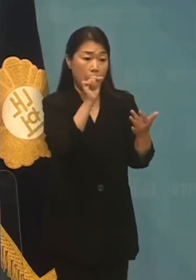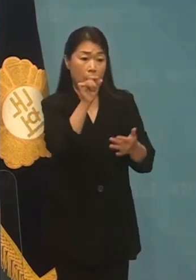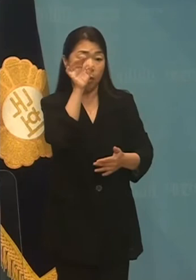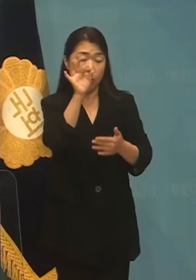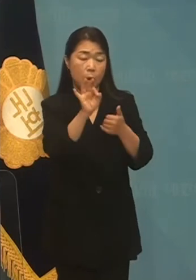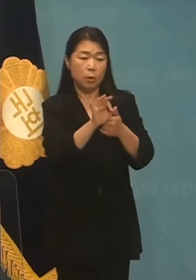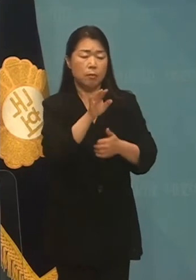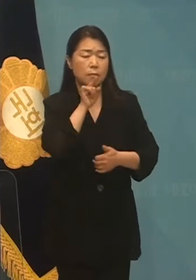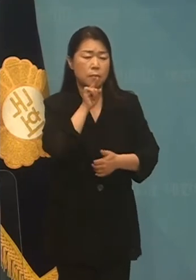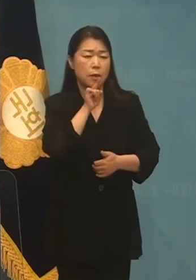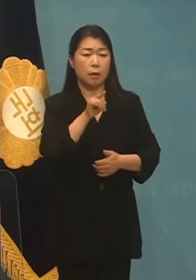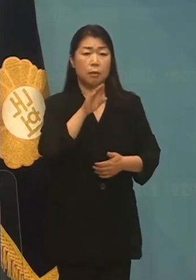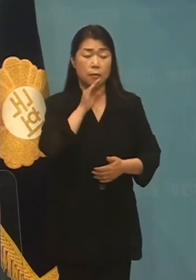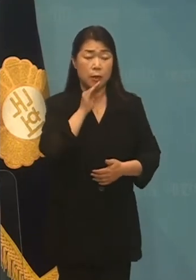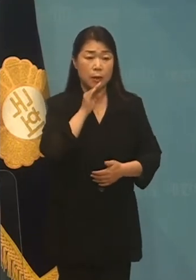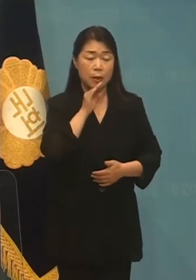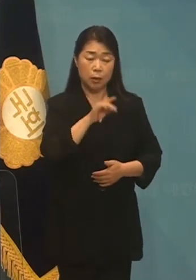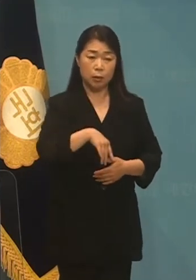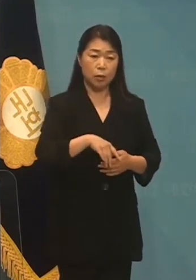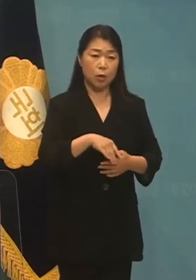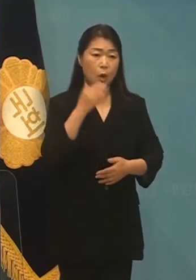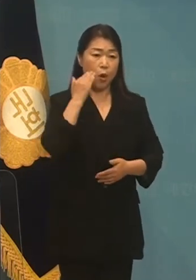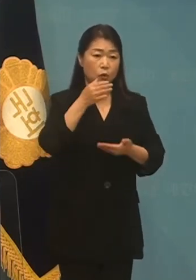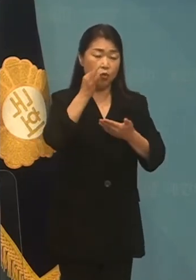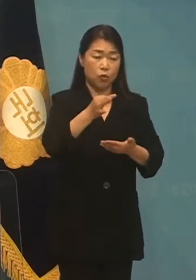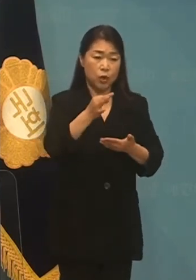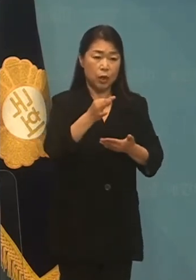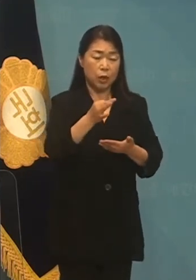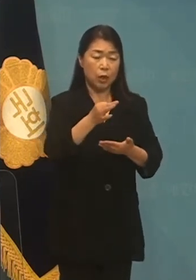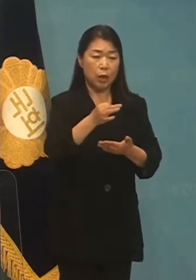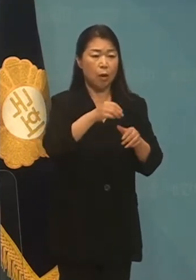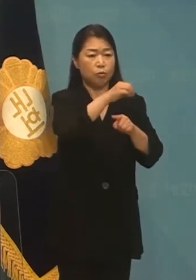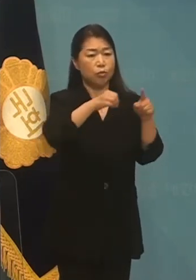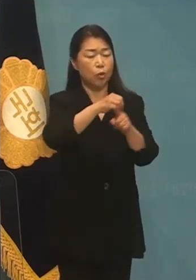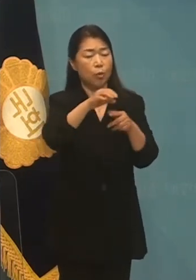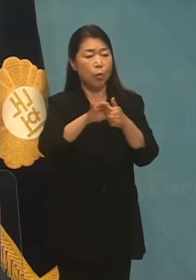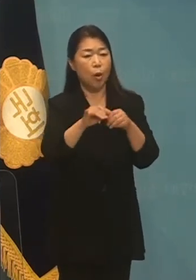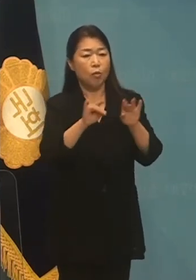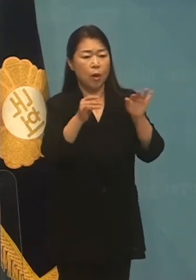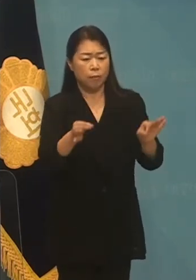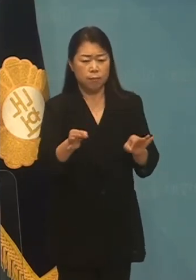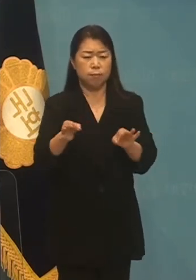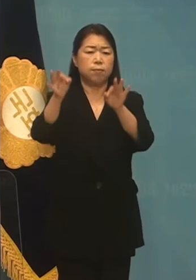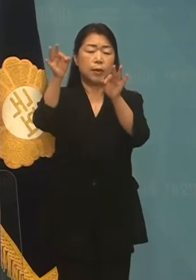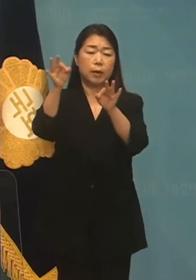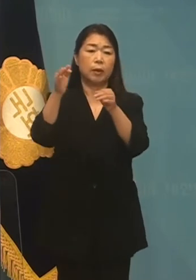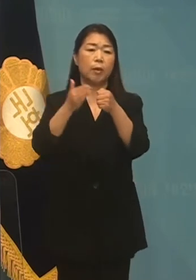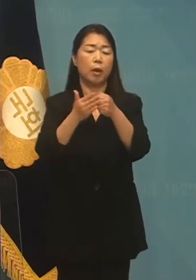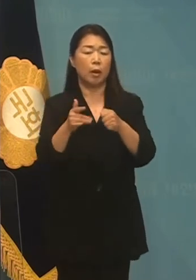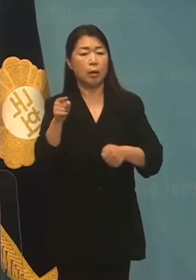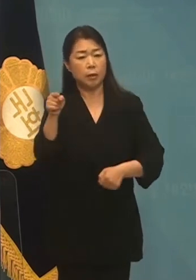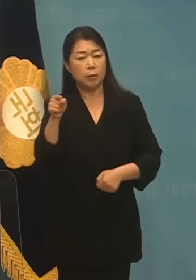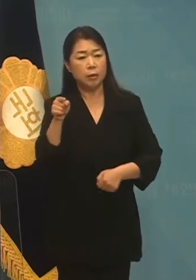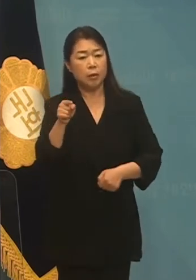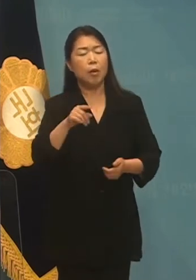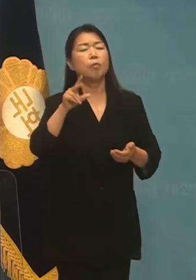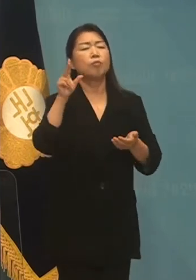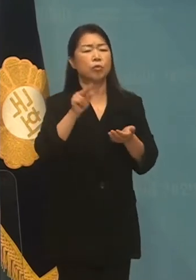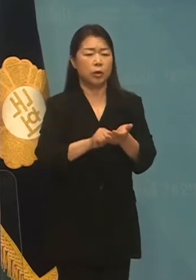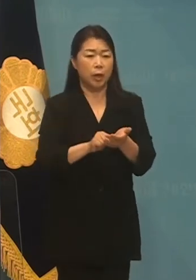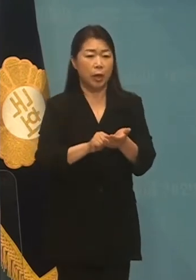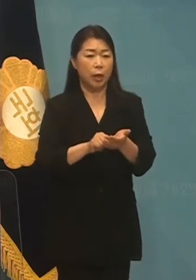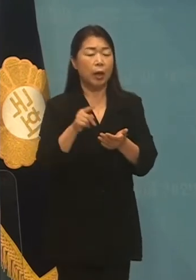중에서도 7만% 수익률이라는 허위 사실이 부동산 가격 폭등으로 인한 아픈